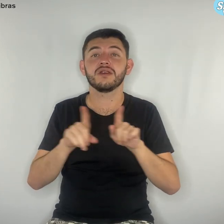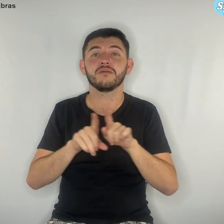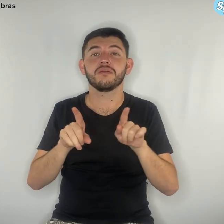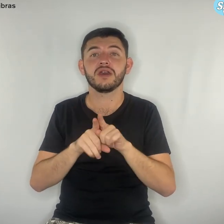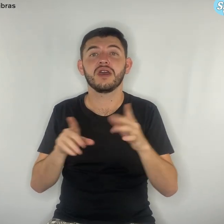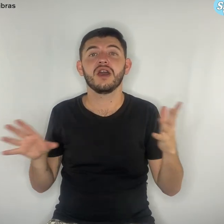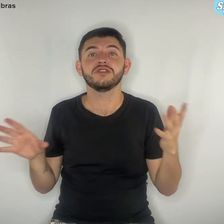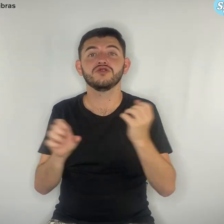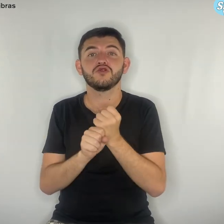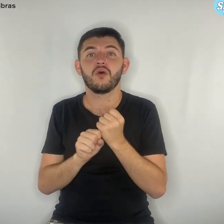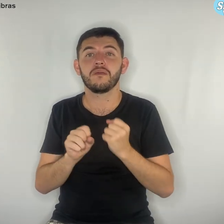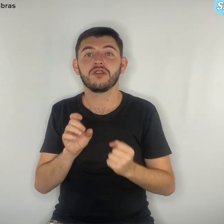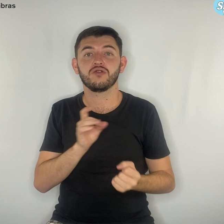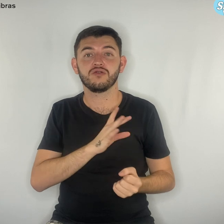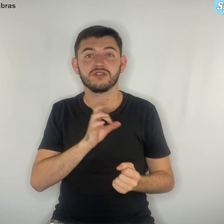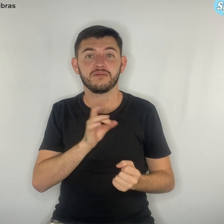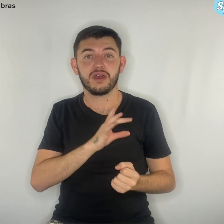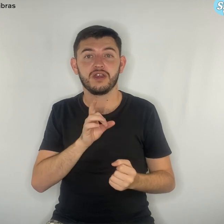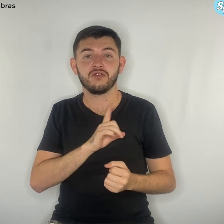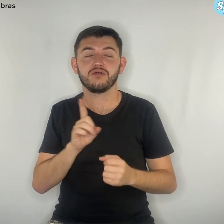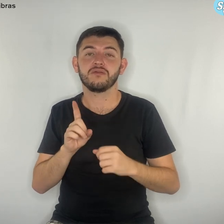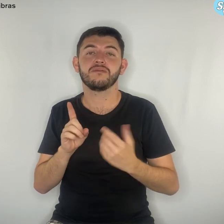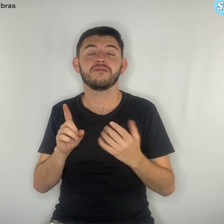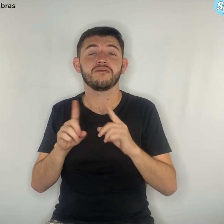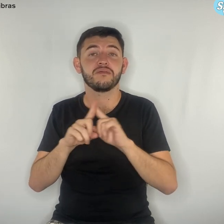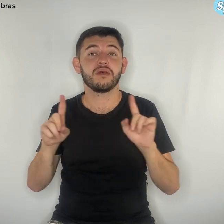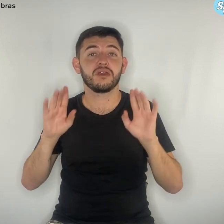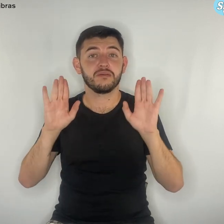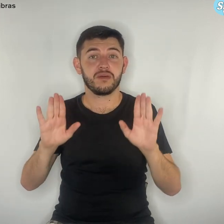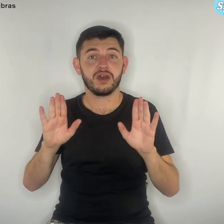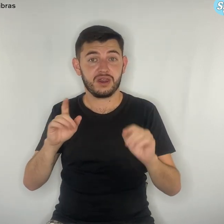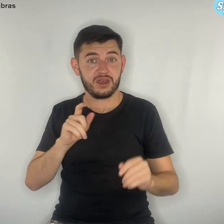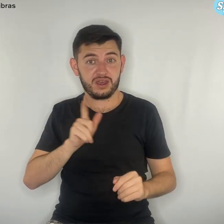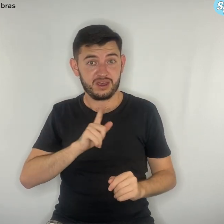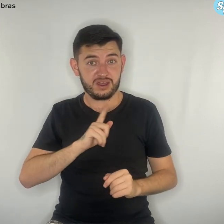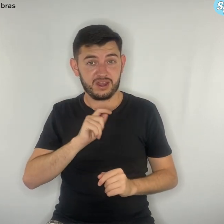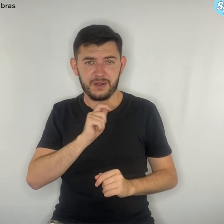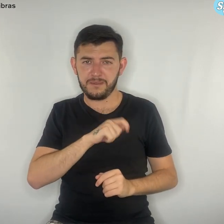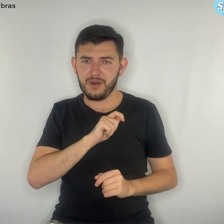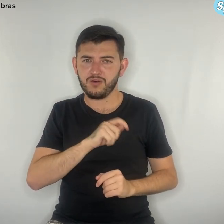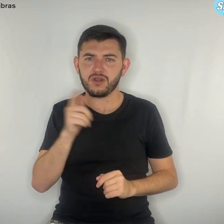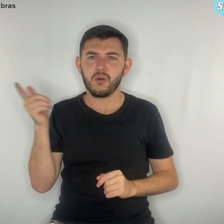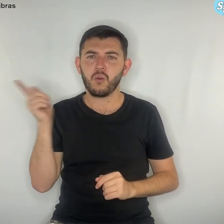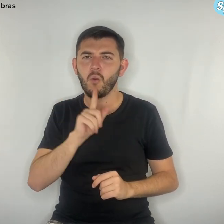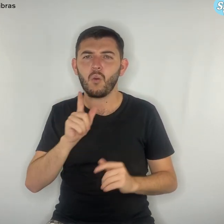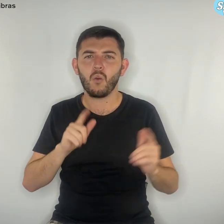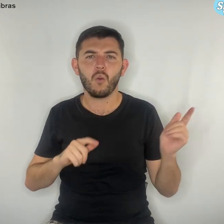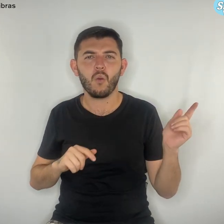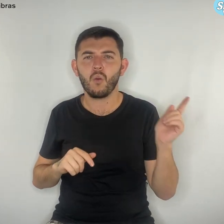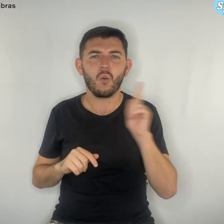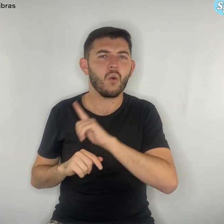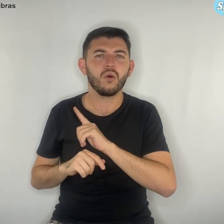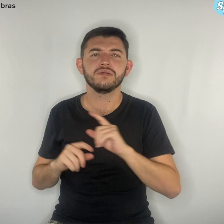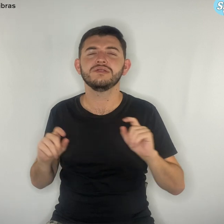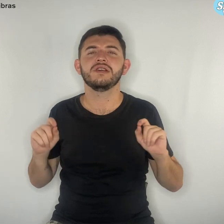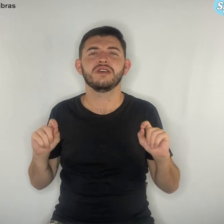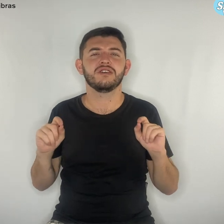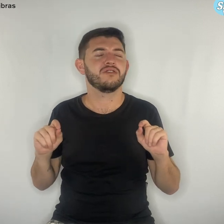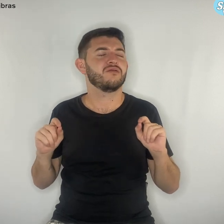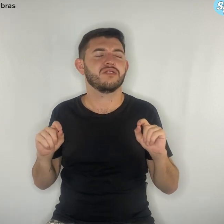nossos medos, uma vez que a sua maldade consegue alcançar até mesmo a dimensão mais